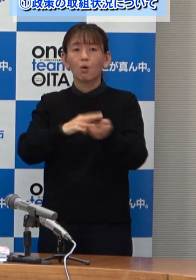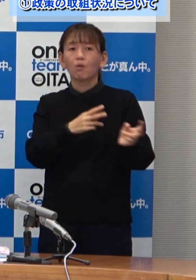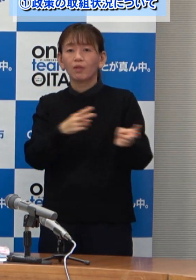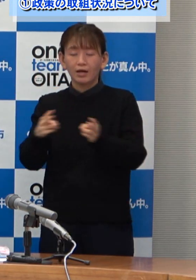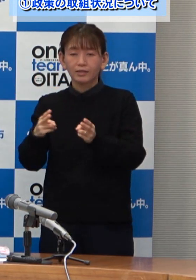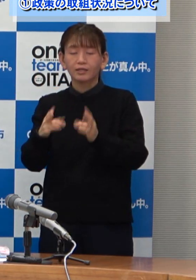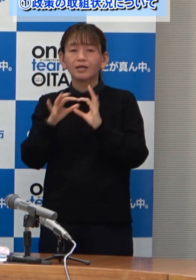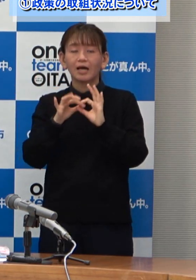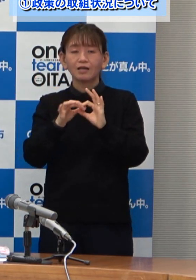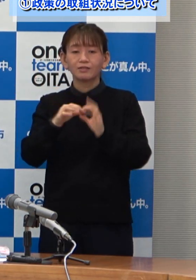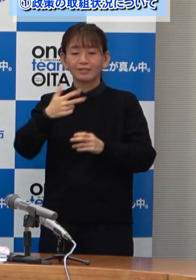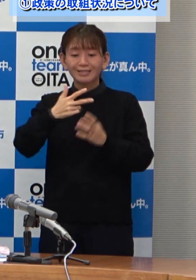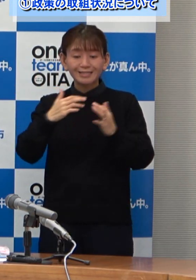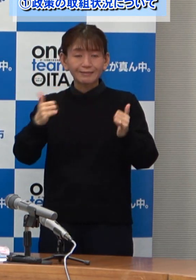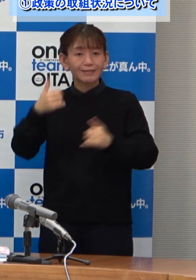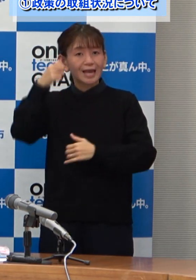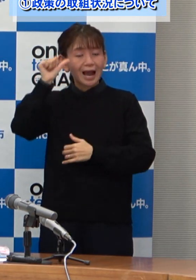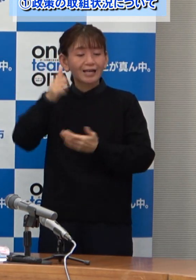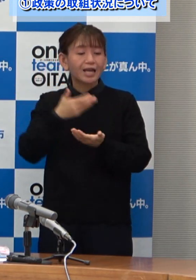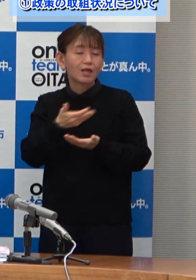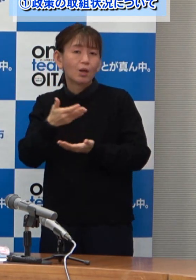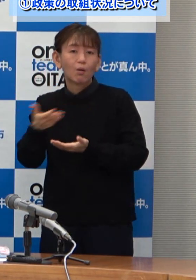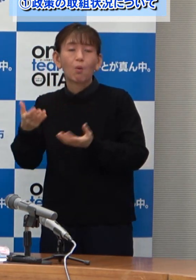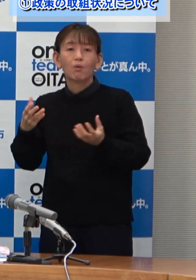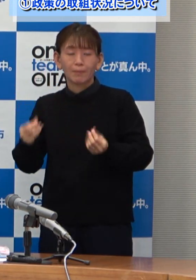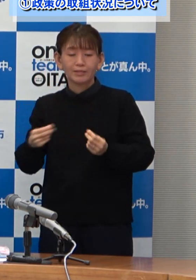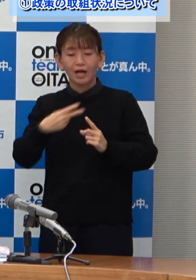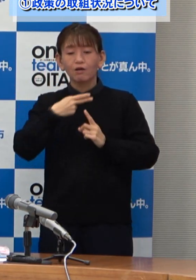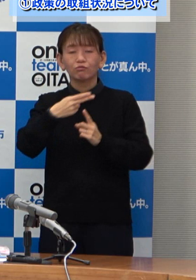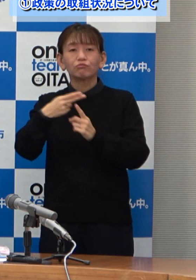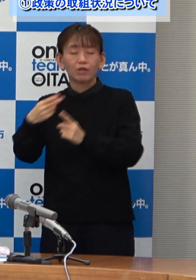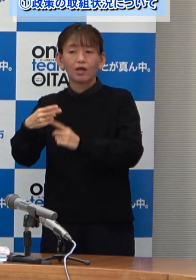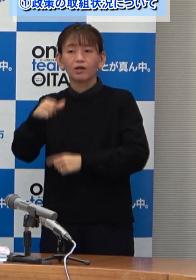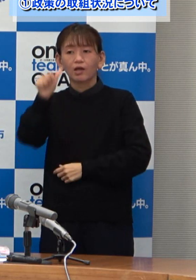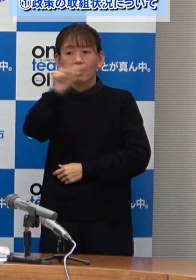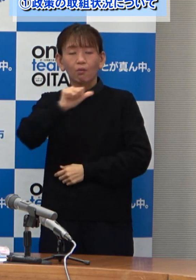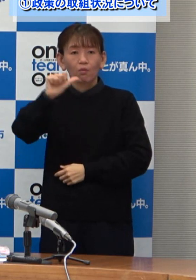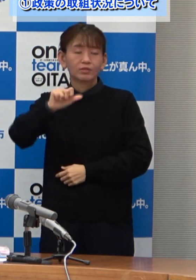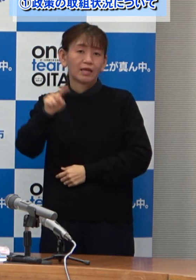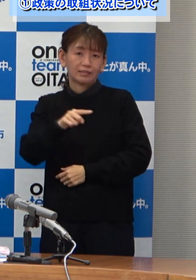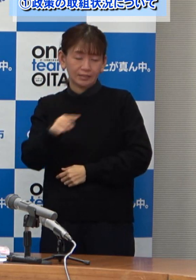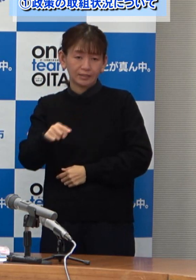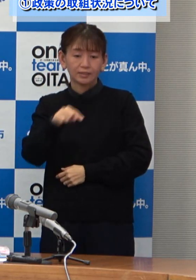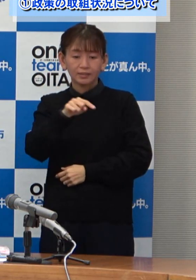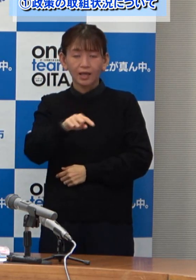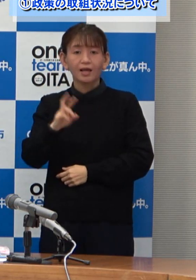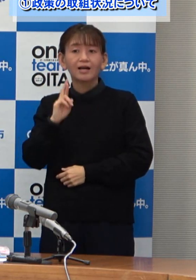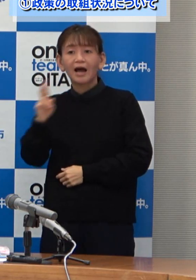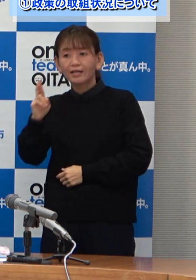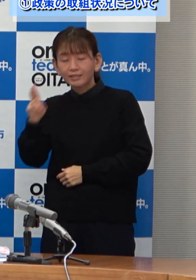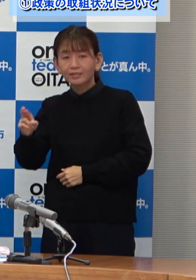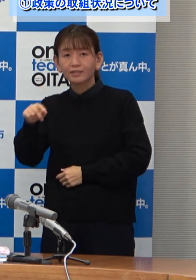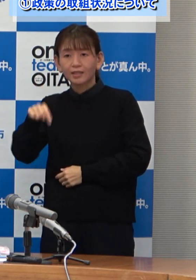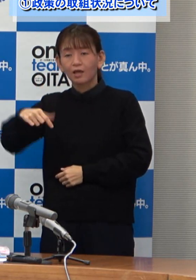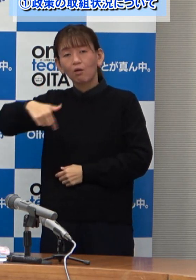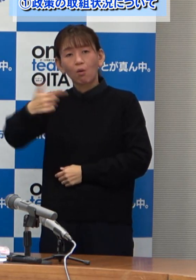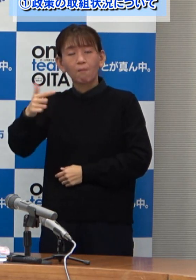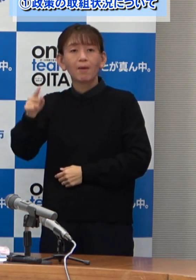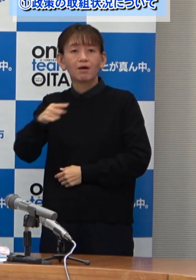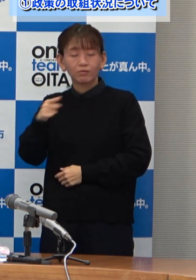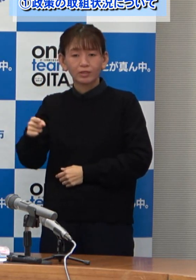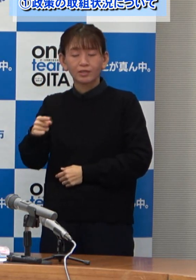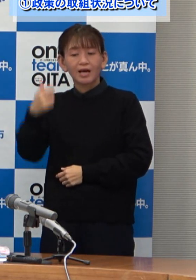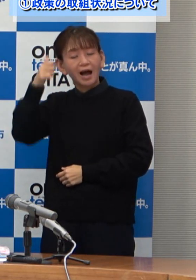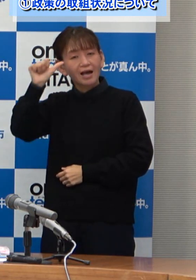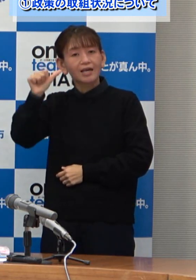市民アンケートという形で郵送で5000でしたかねでLINEで600でしたね